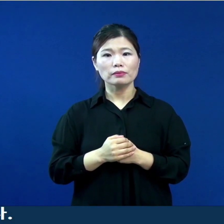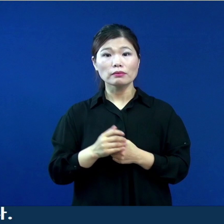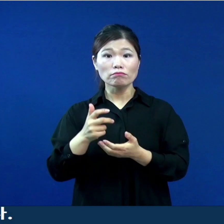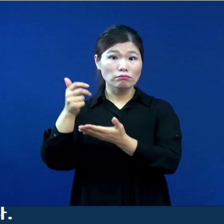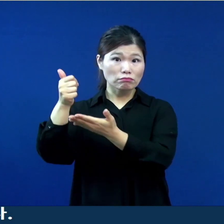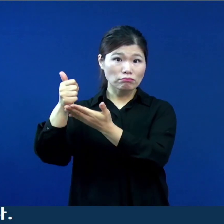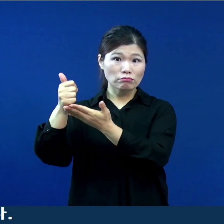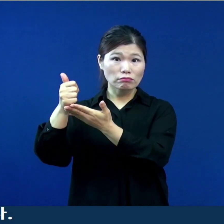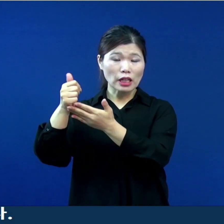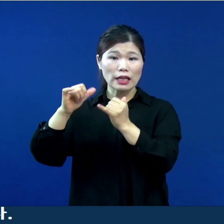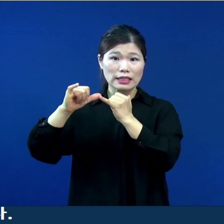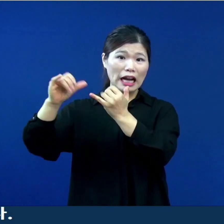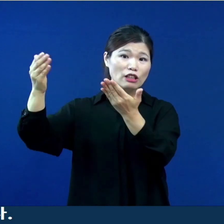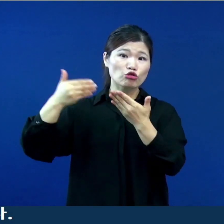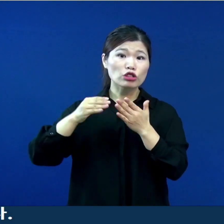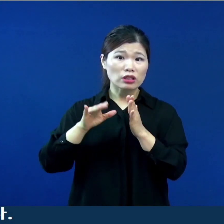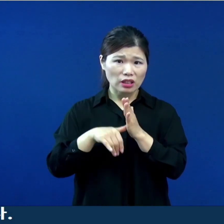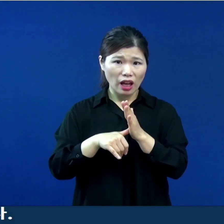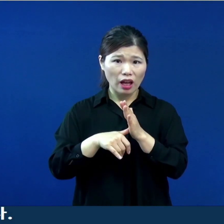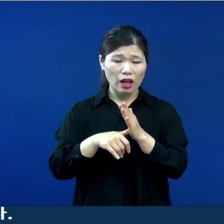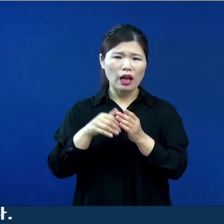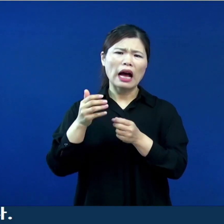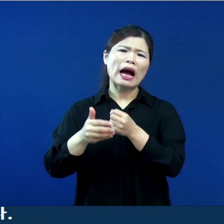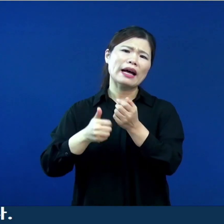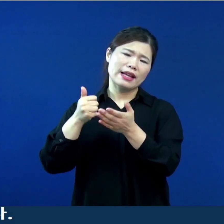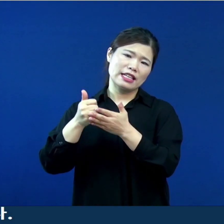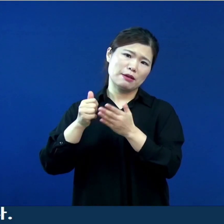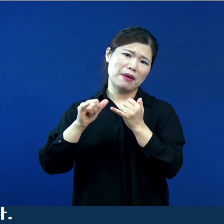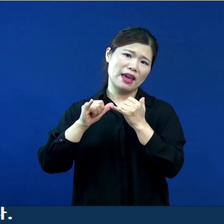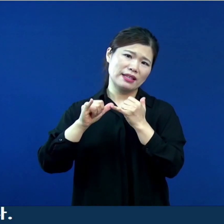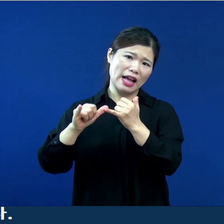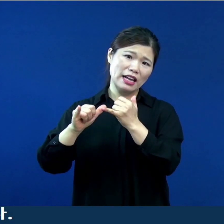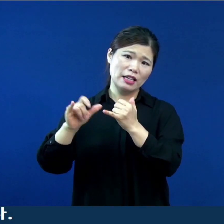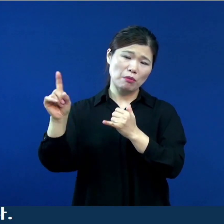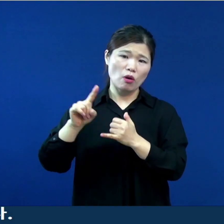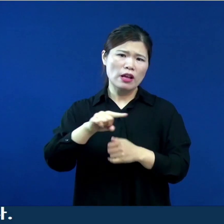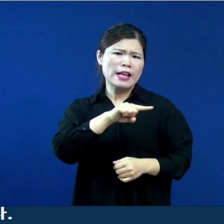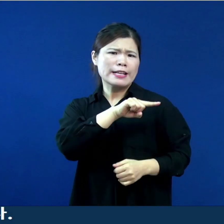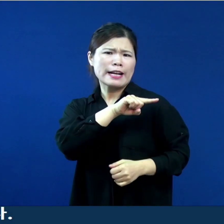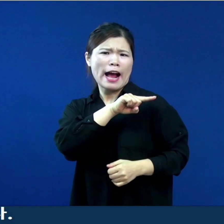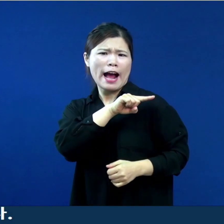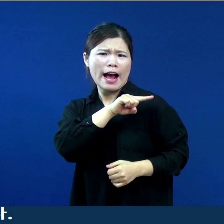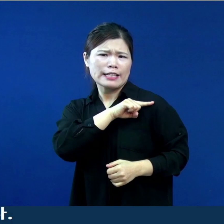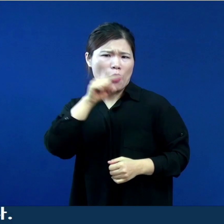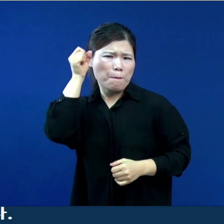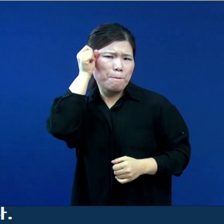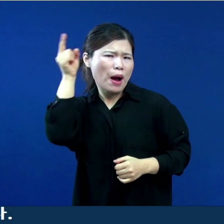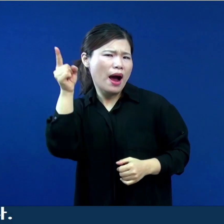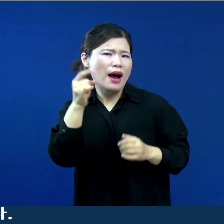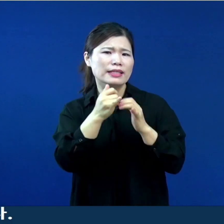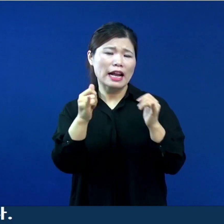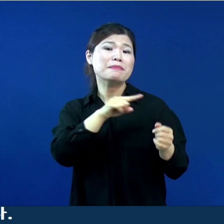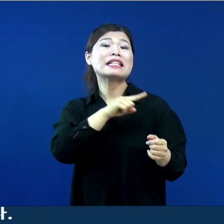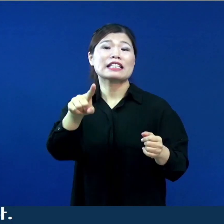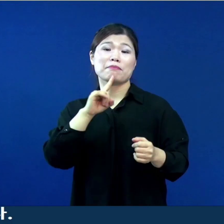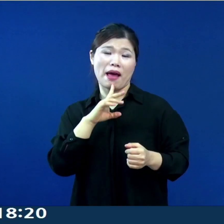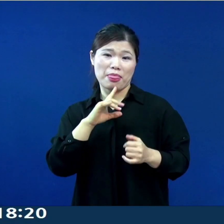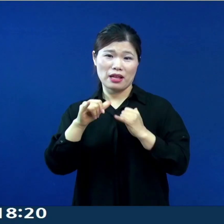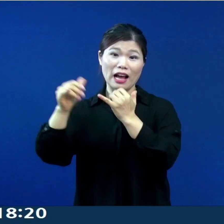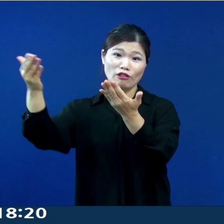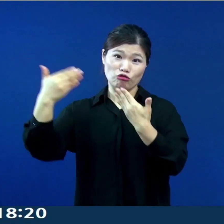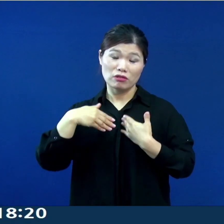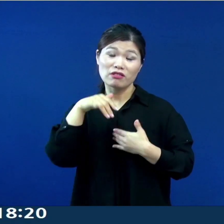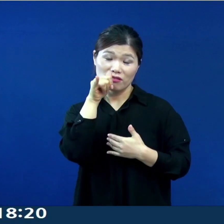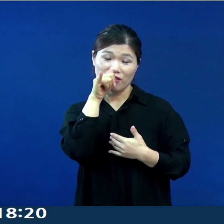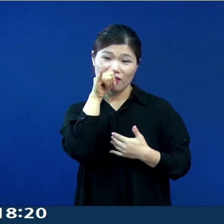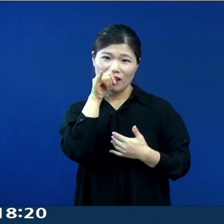여호와께서 상을 주실 때 하나님의 상이 가장 우수한 사람 하나를 뽑아서 주실 수도 물론 있겠지만,